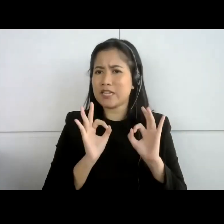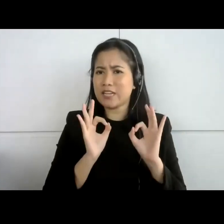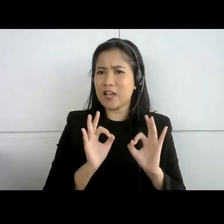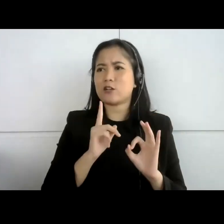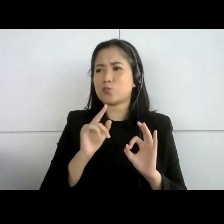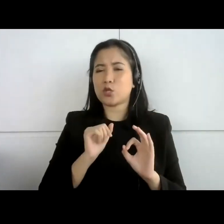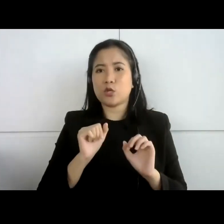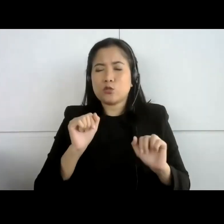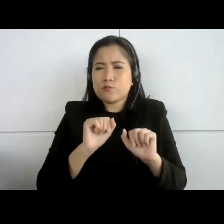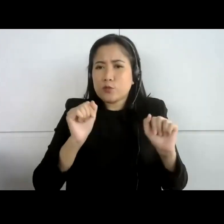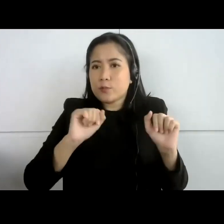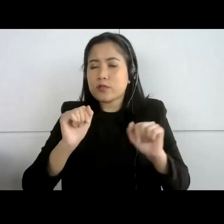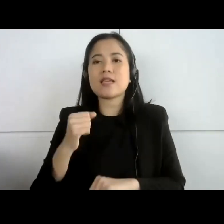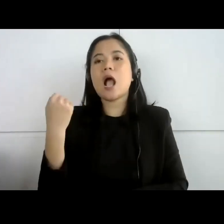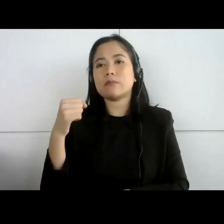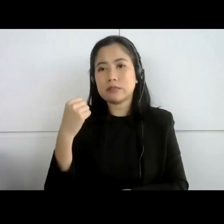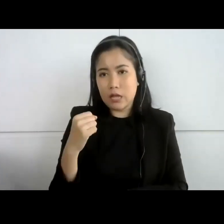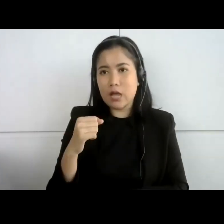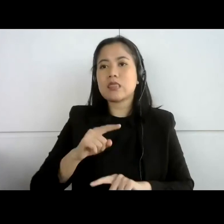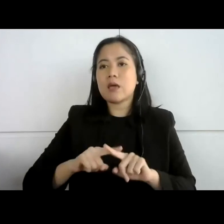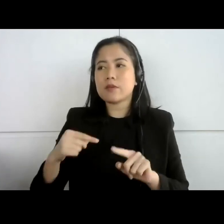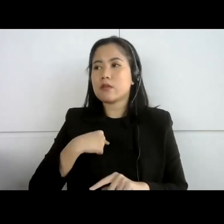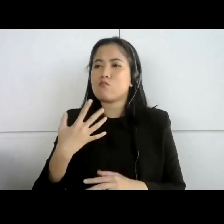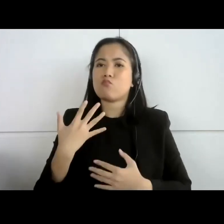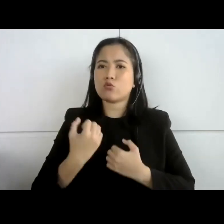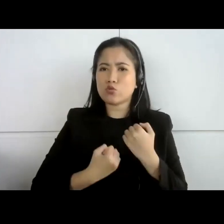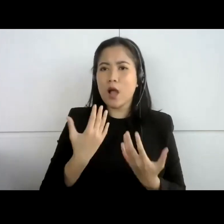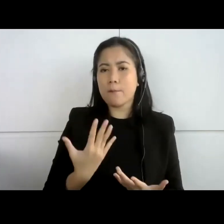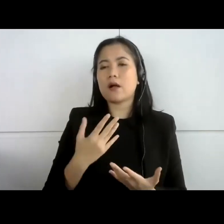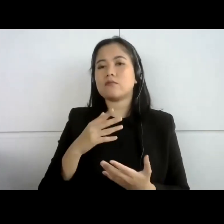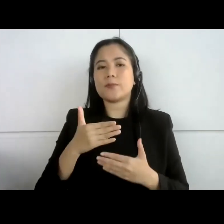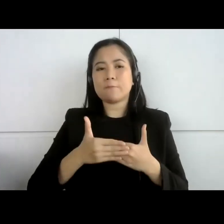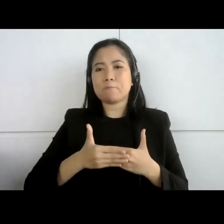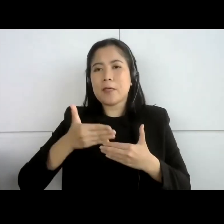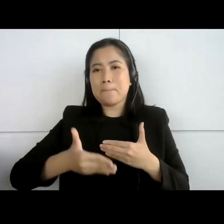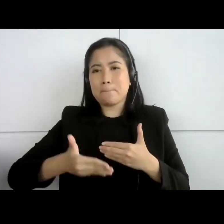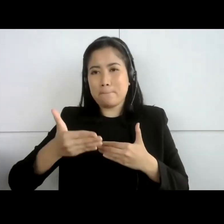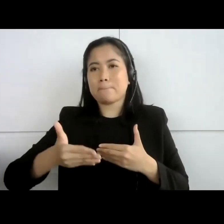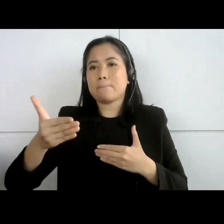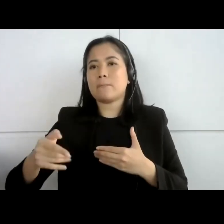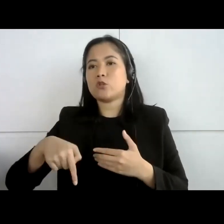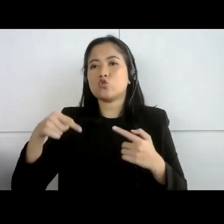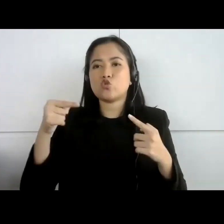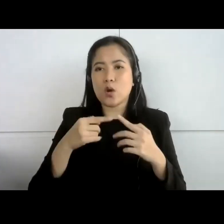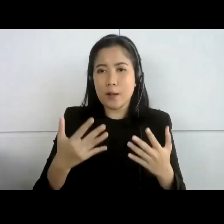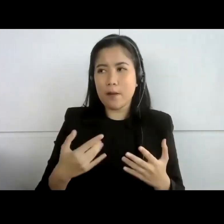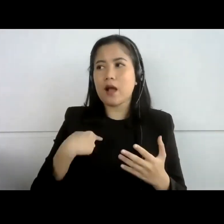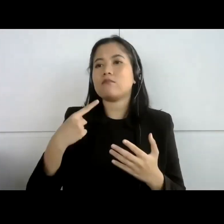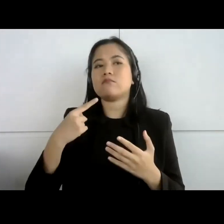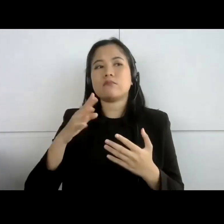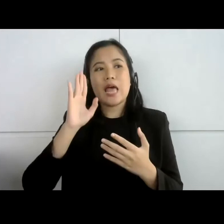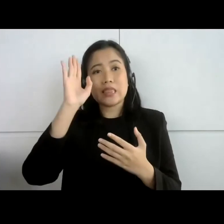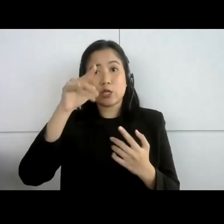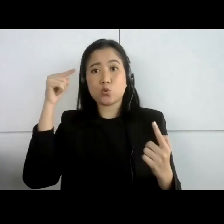berlari, tetapi kita berusaha untuk berjalan setapak demi setapak dengan harapan kita akan sampai pada